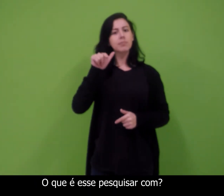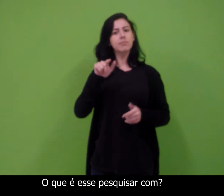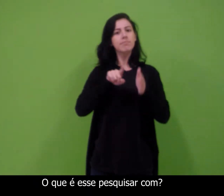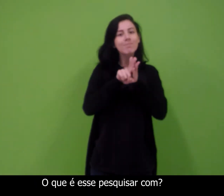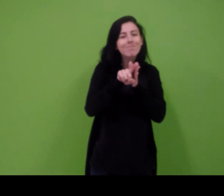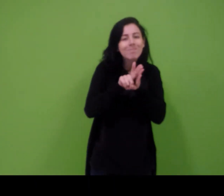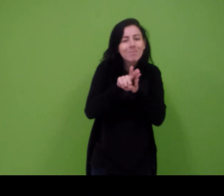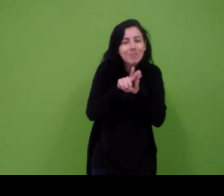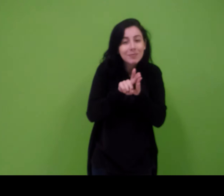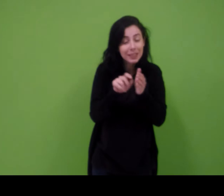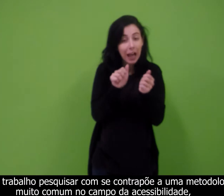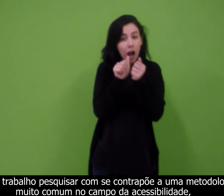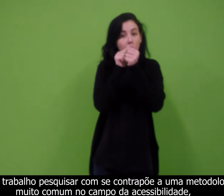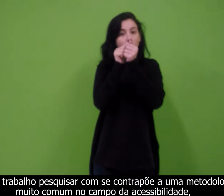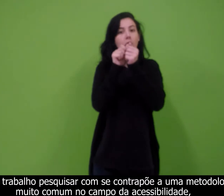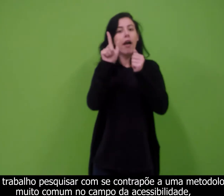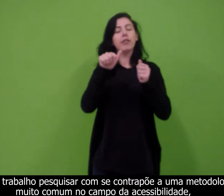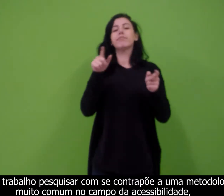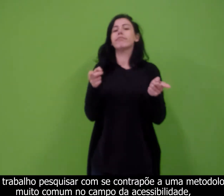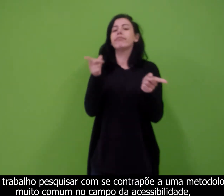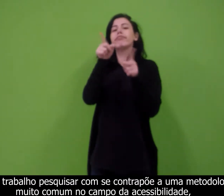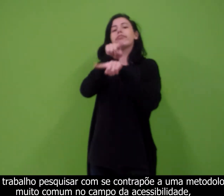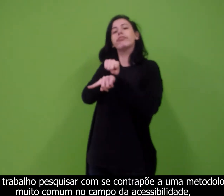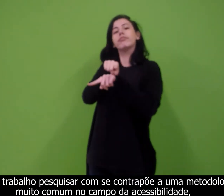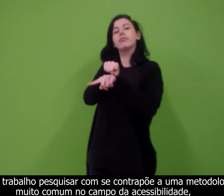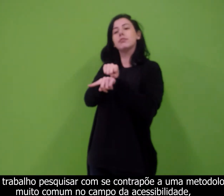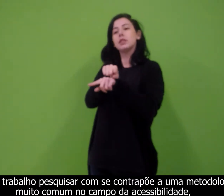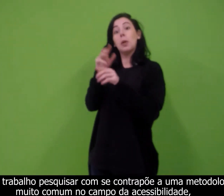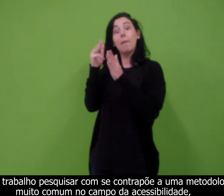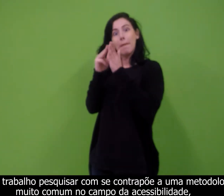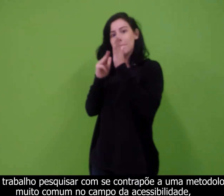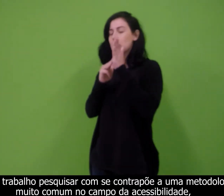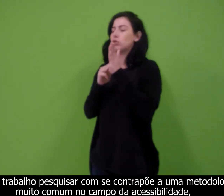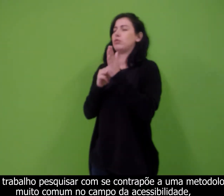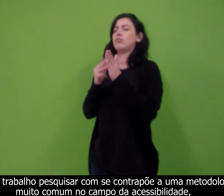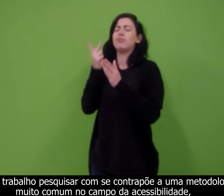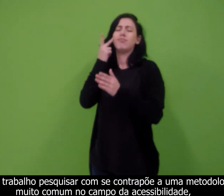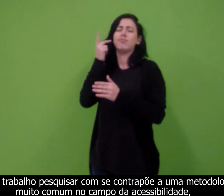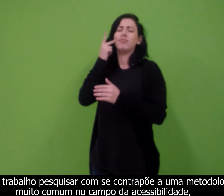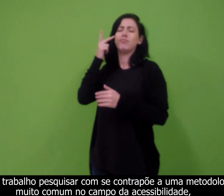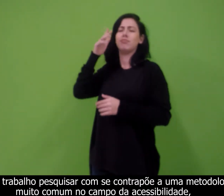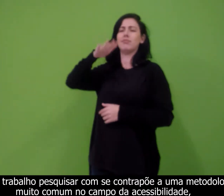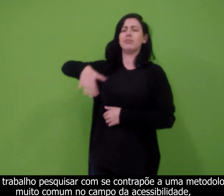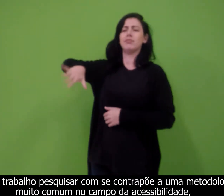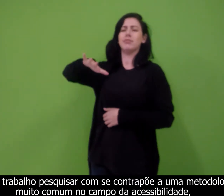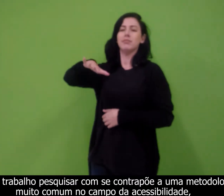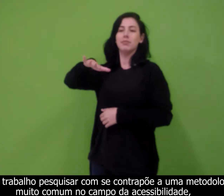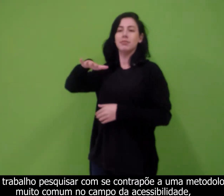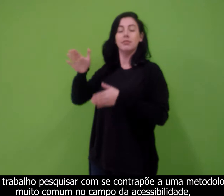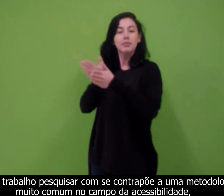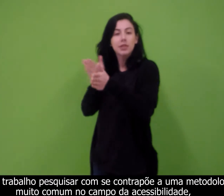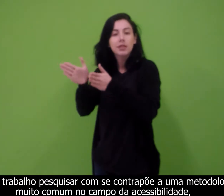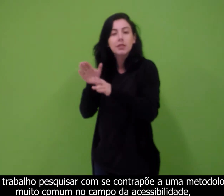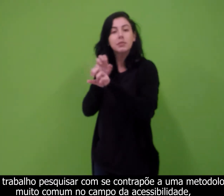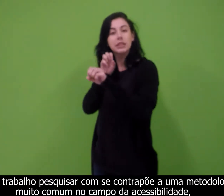com? No meu trabalho, o pesquisar com ele se contrapõe a uma metodologia muito comum no campo da acessibilidade